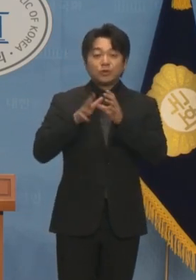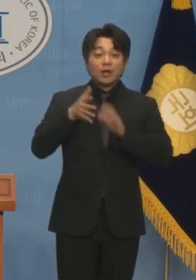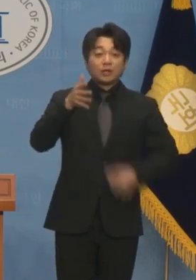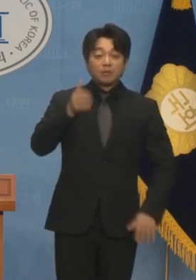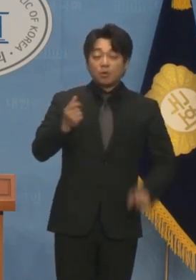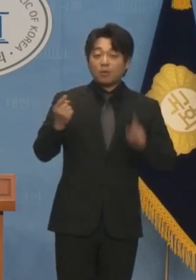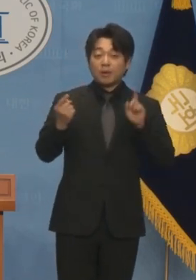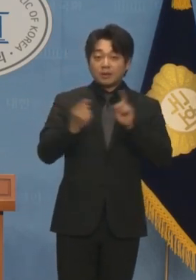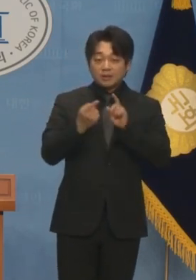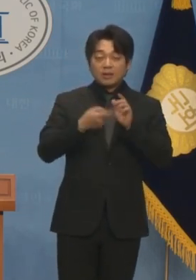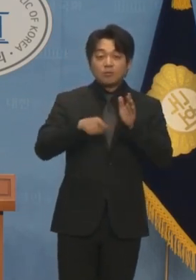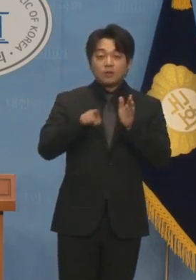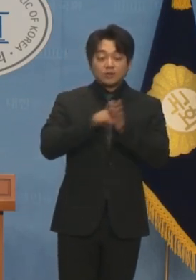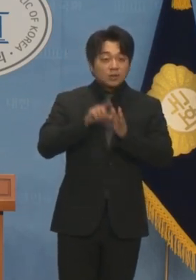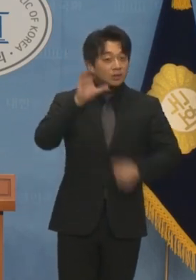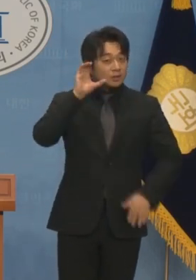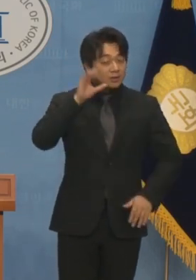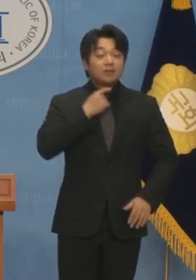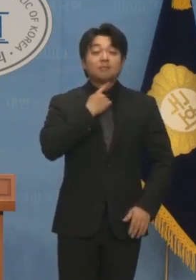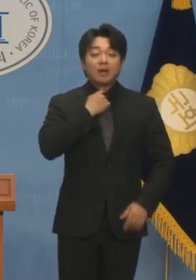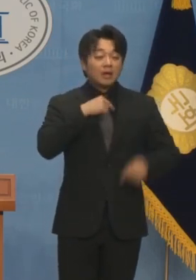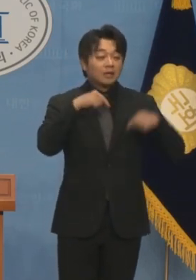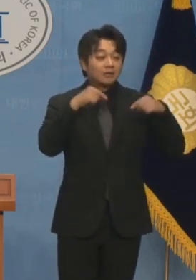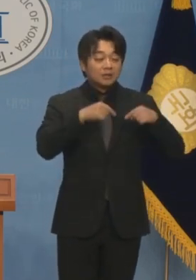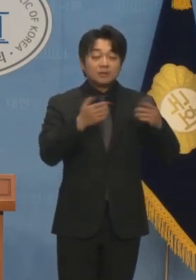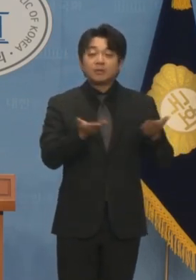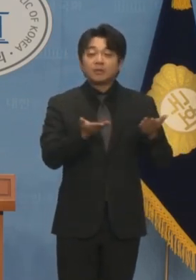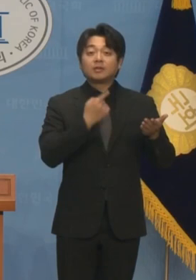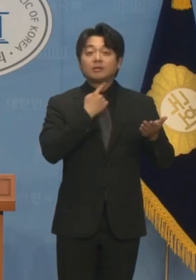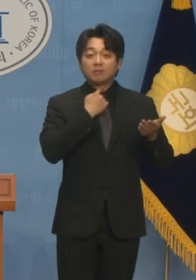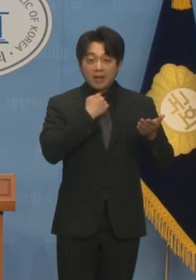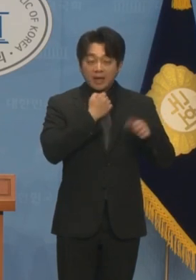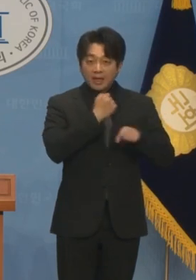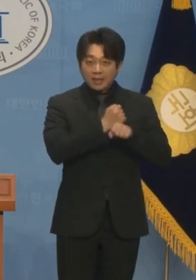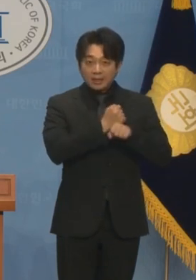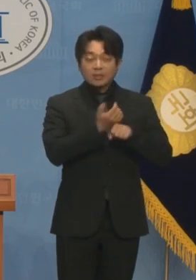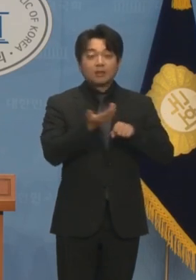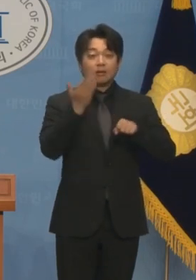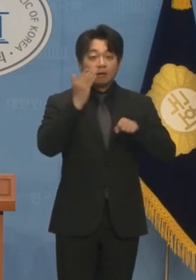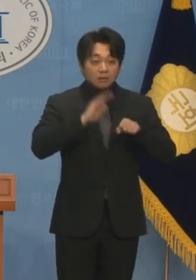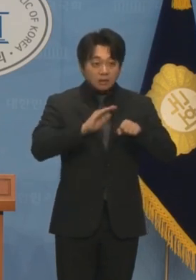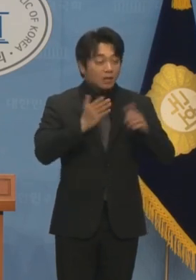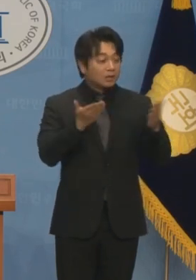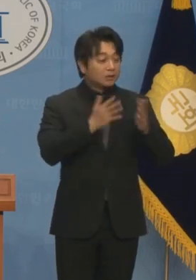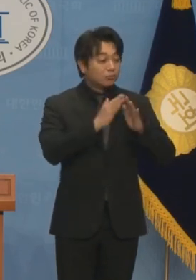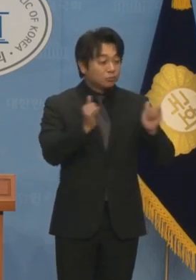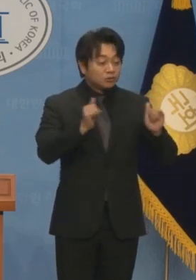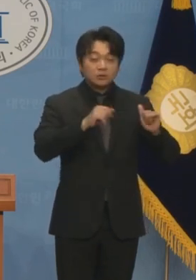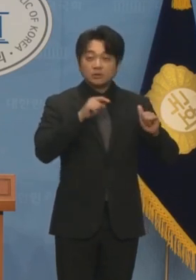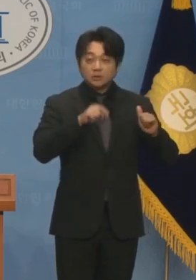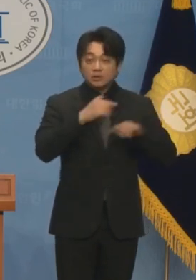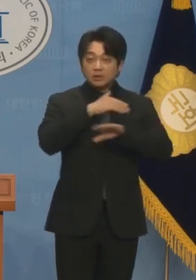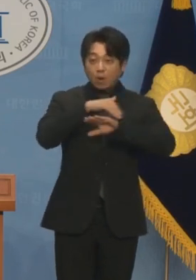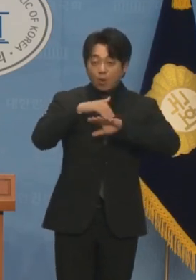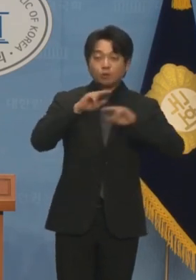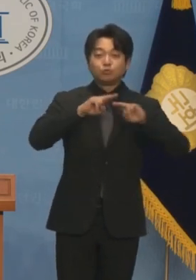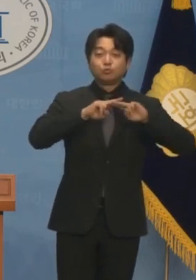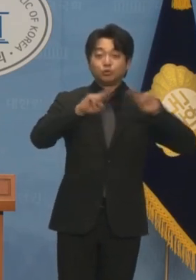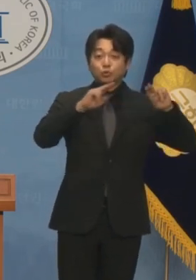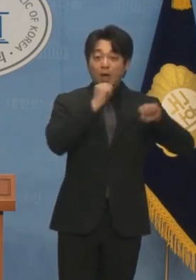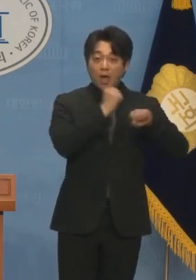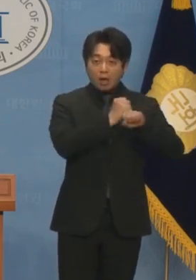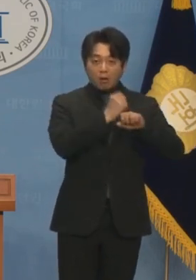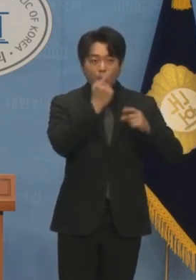이루어졌다 하고 오후에 실무진은 실무 논의를 취소하는 것을 보니 대통령실은 야권 소통보다 내부